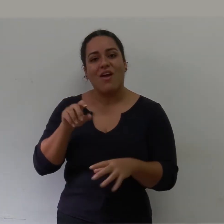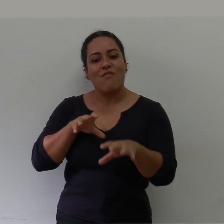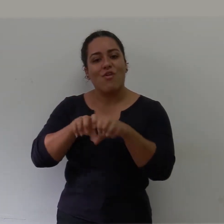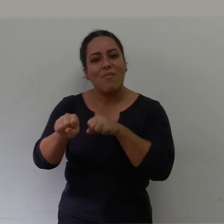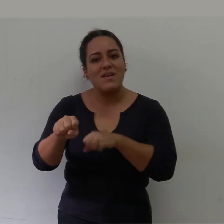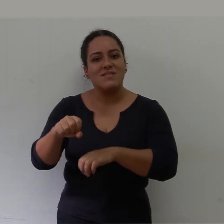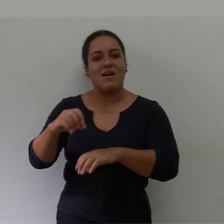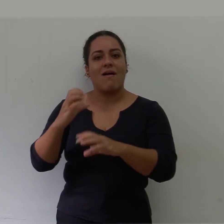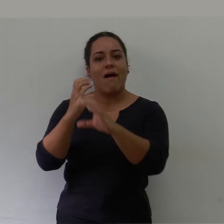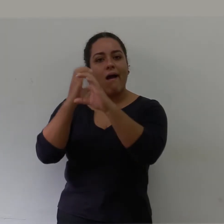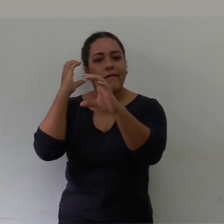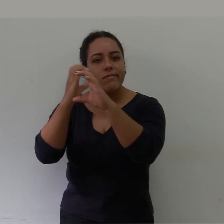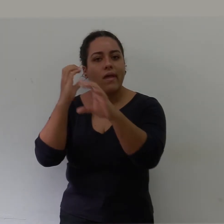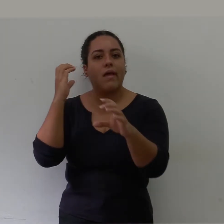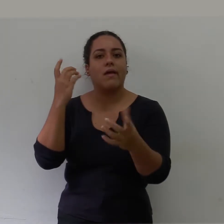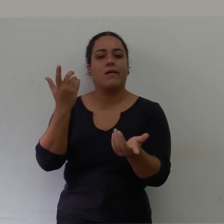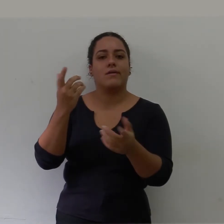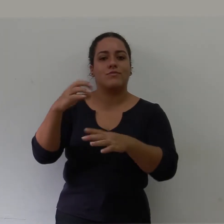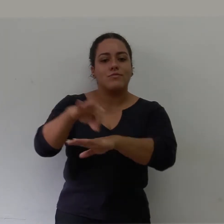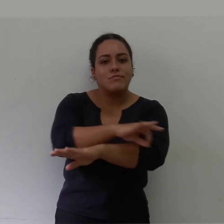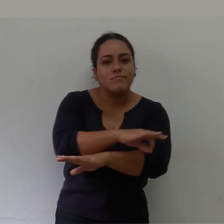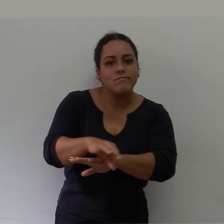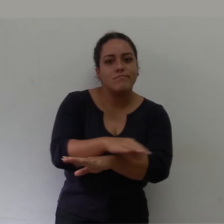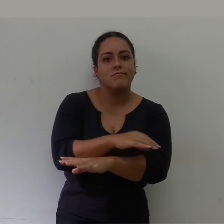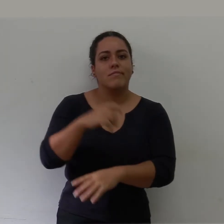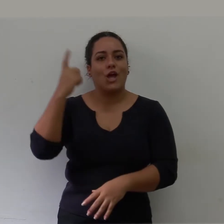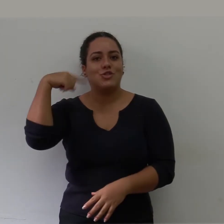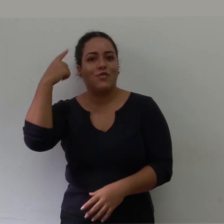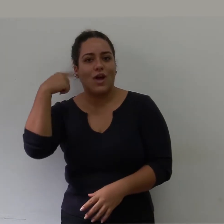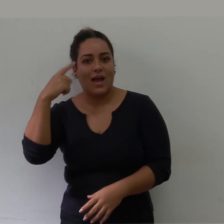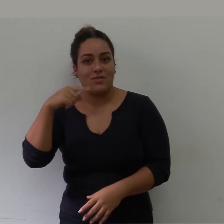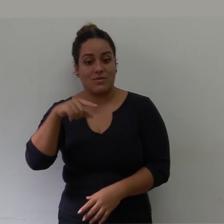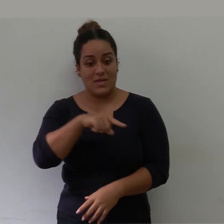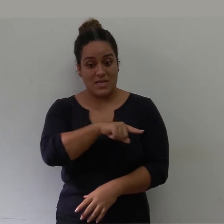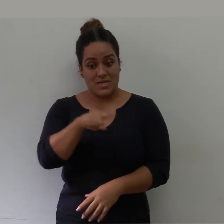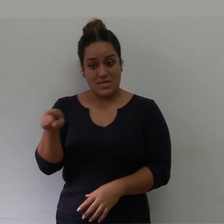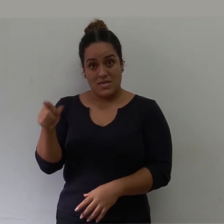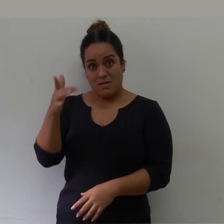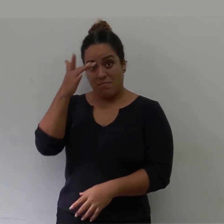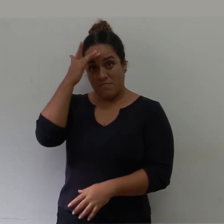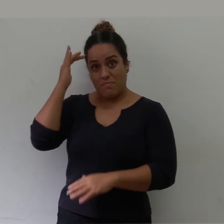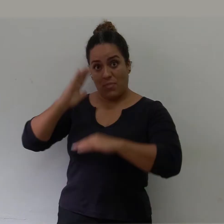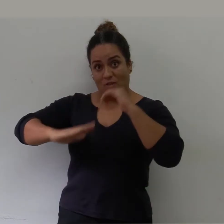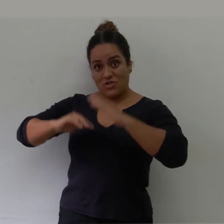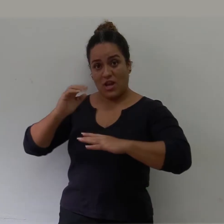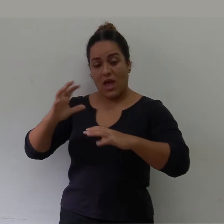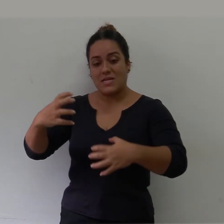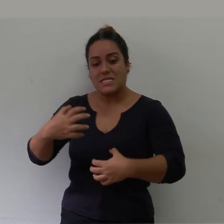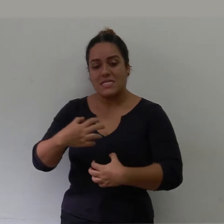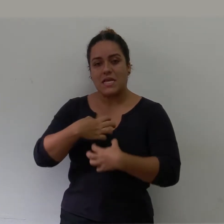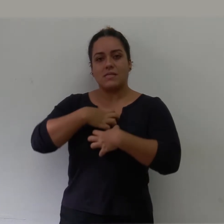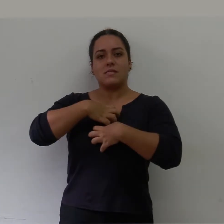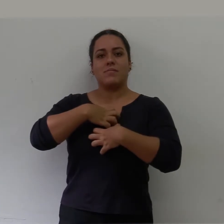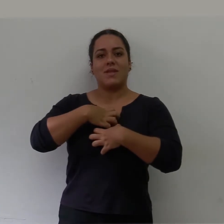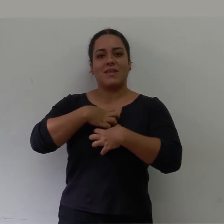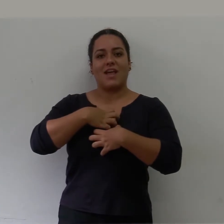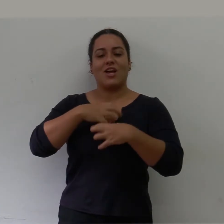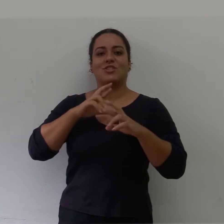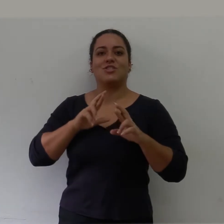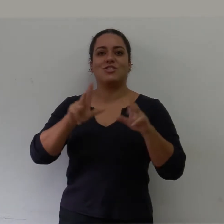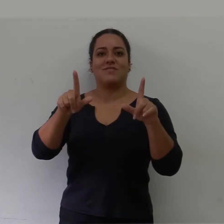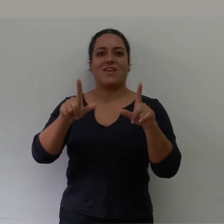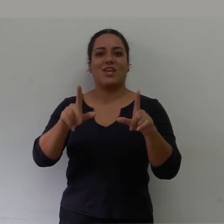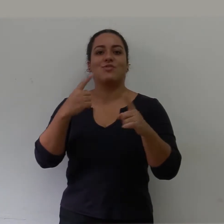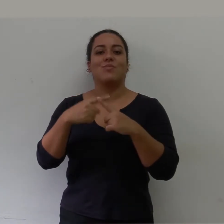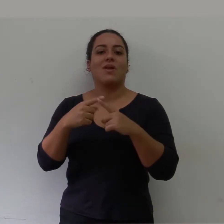médicos, engenheiros, advogados, e a sensibilidade dessas pessoas adultas será outra, né,